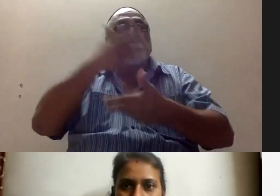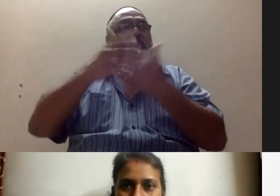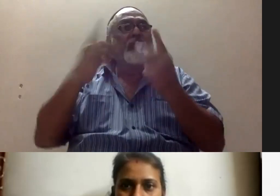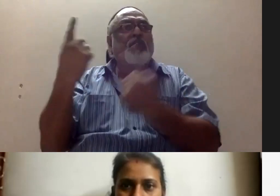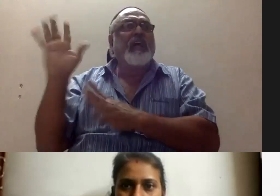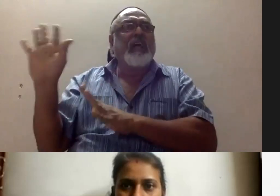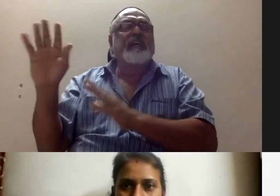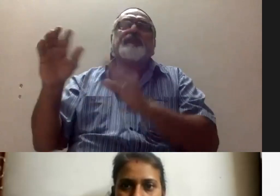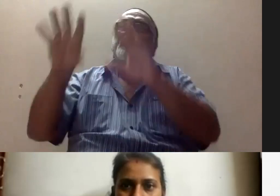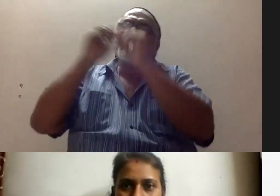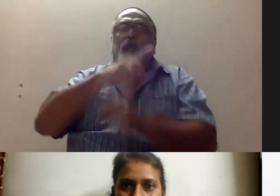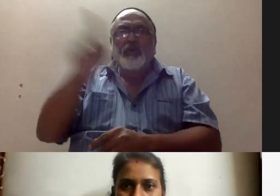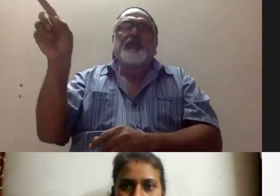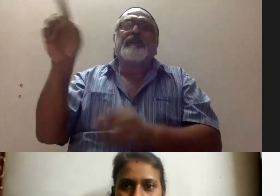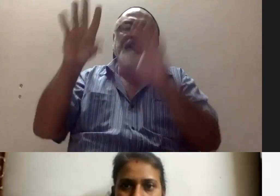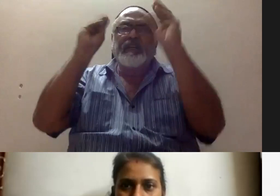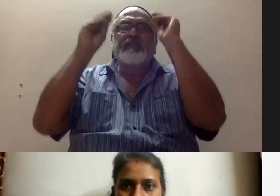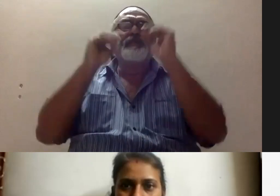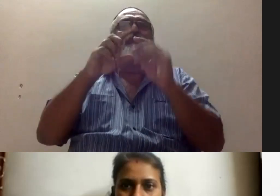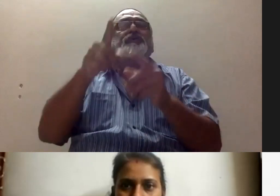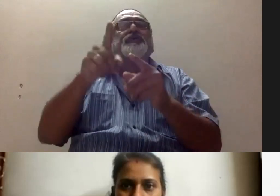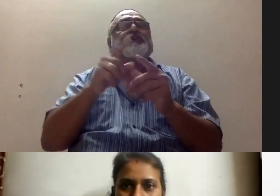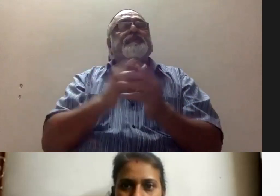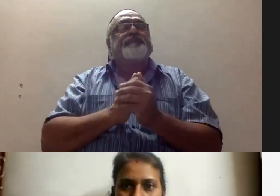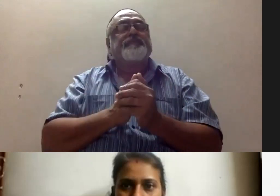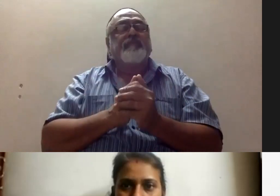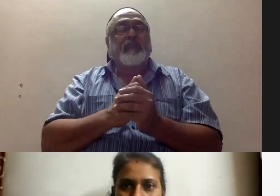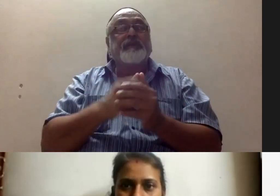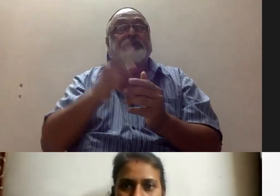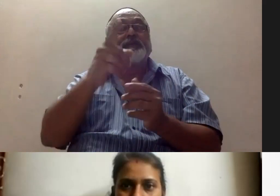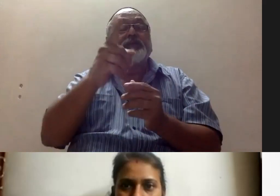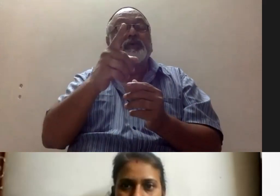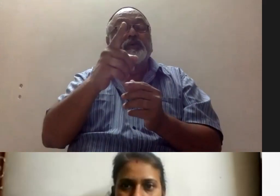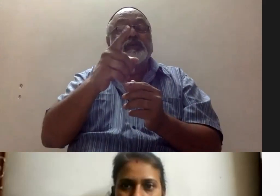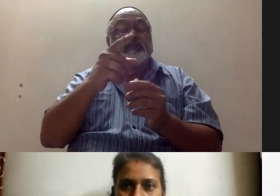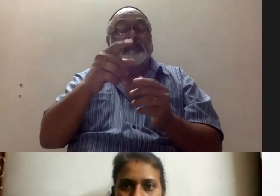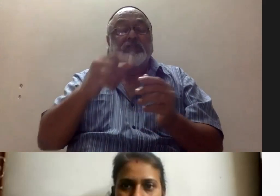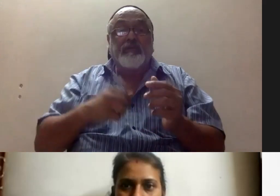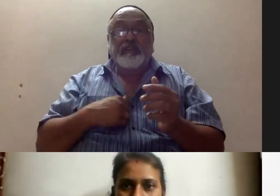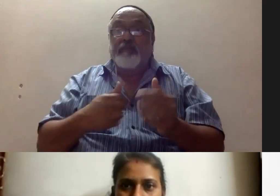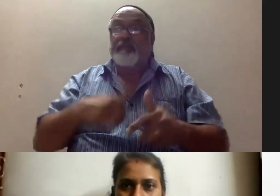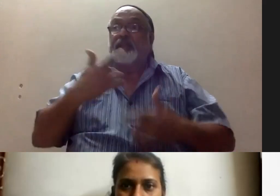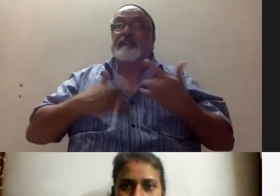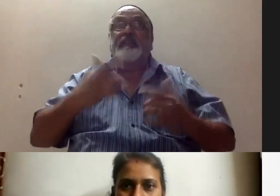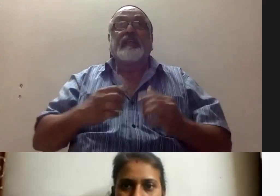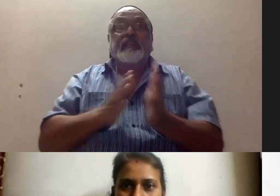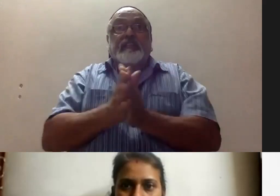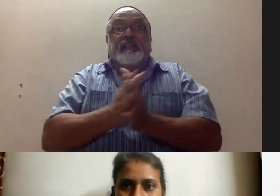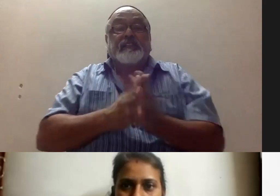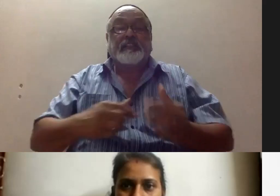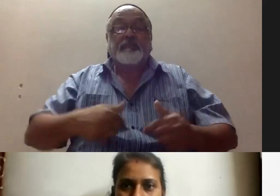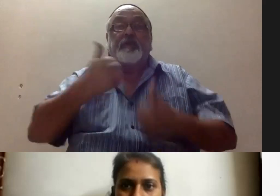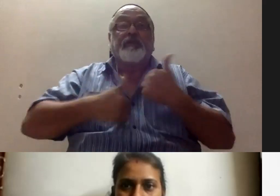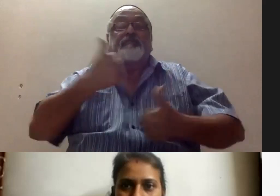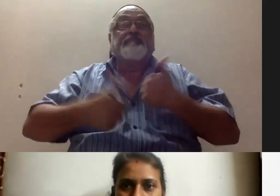हो सकता है कि थोड़ा बहुत आपको एक जिज्ञासा के रूप में शुरुआत करने के लिए एक ताकत मिलेगा, एक मोटिवेशन